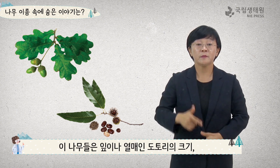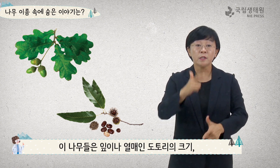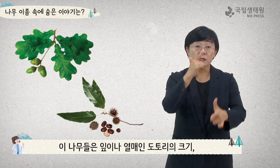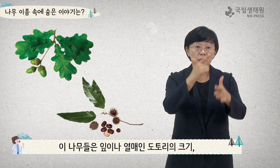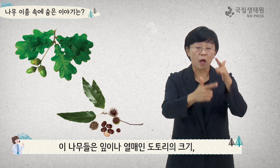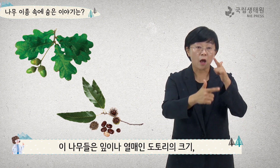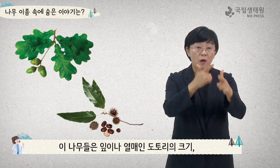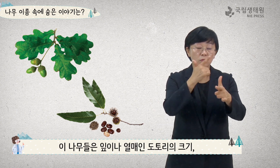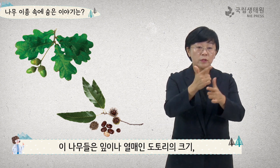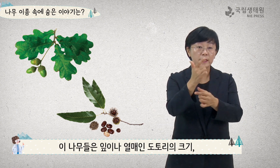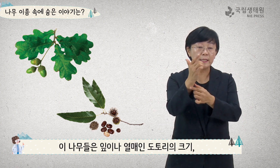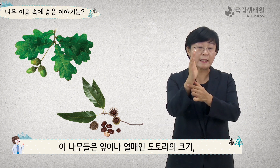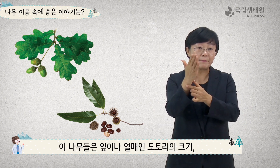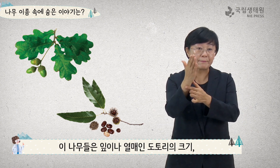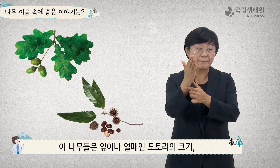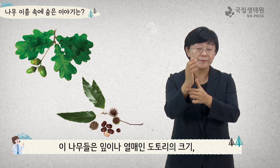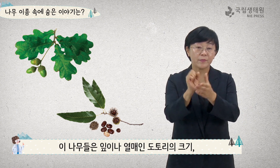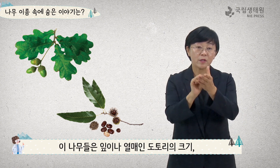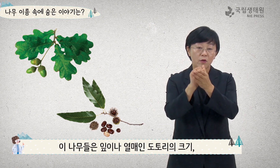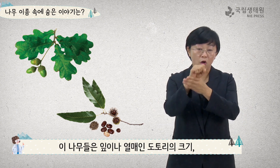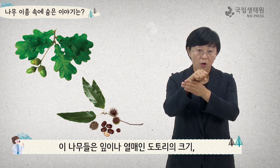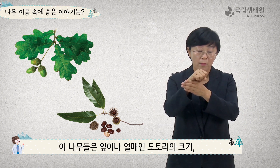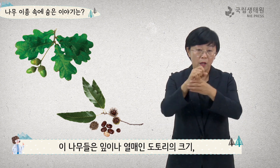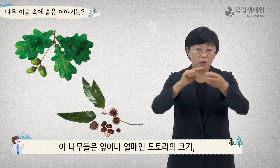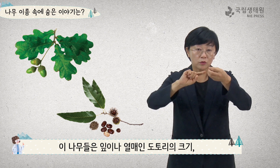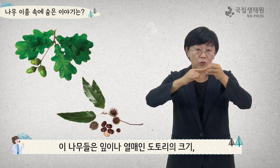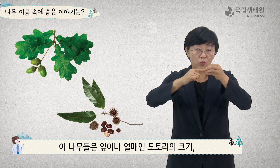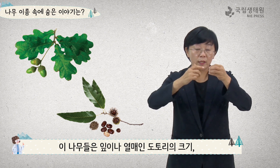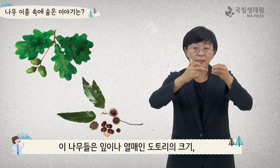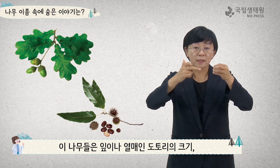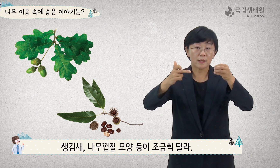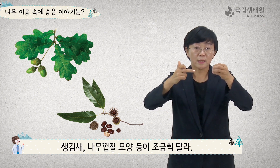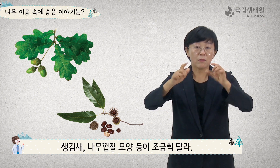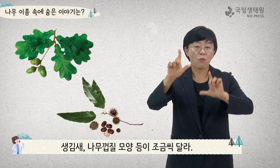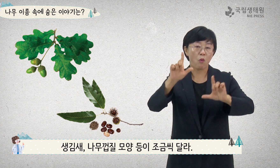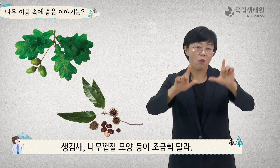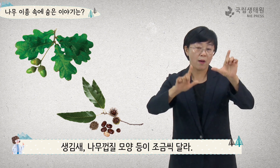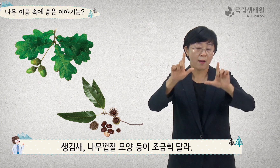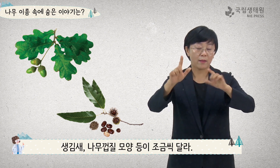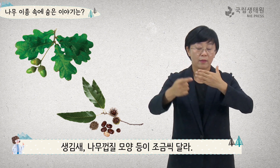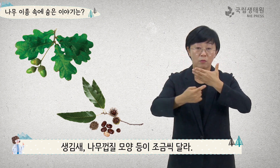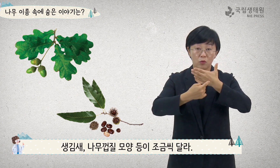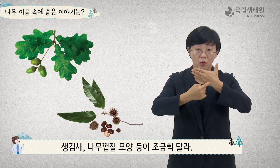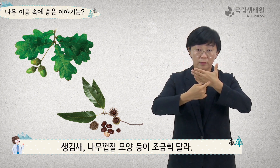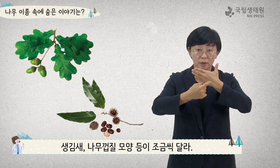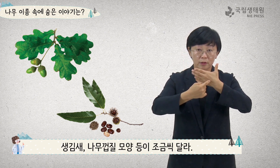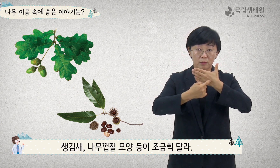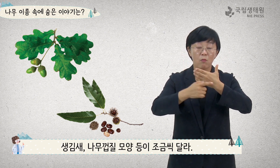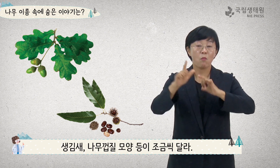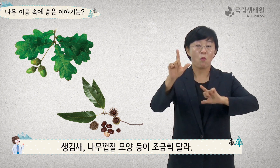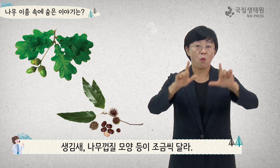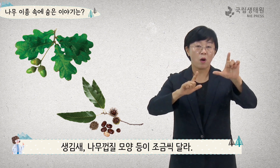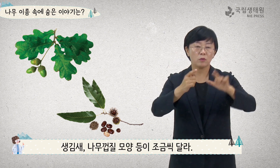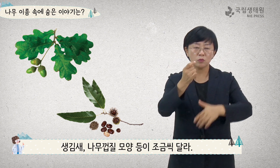이 나무들은 잎이나 열매인 도토리의 크기, 생김새, 나무 껍질 모양 등이 조금씩